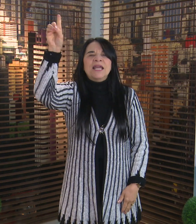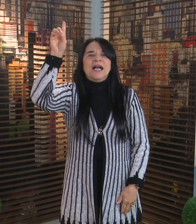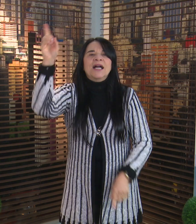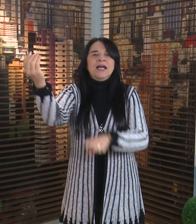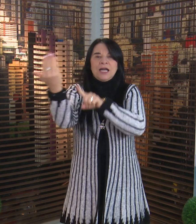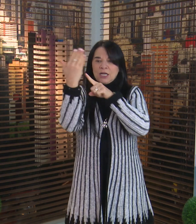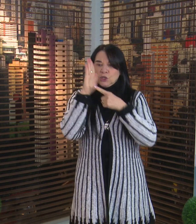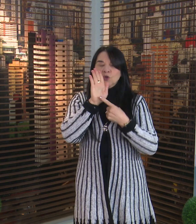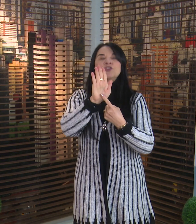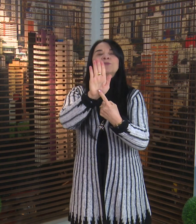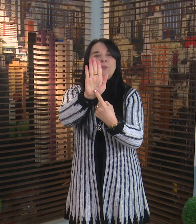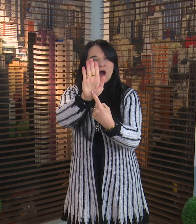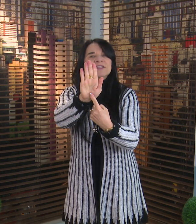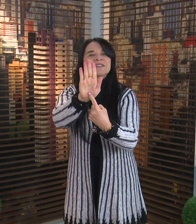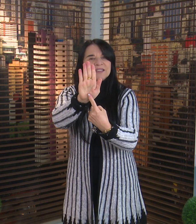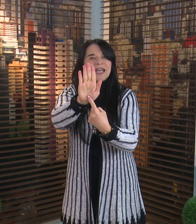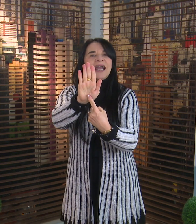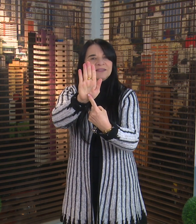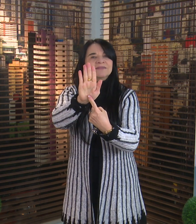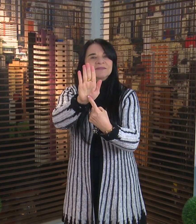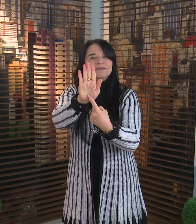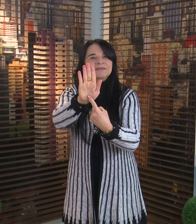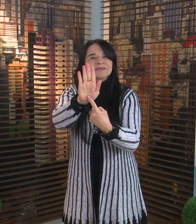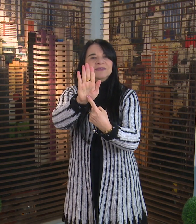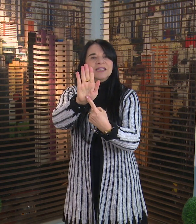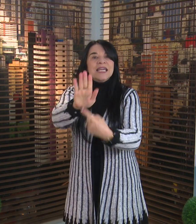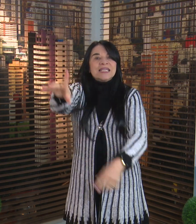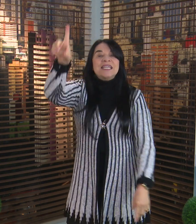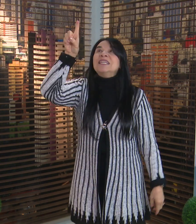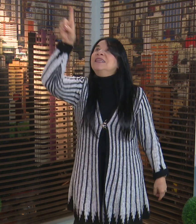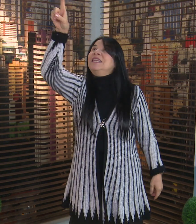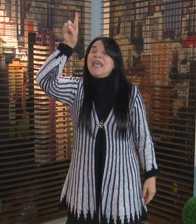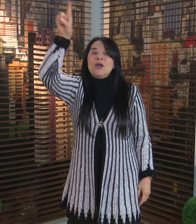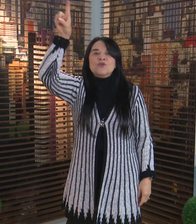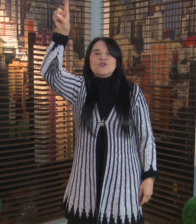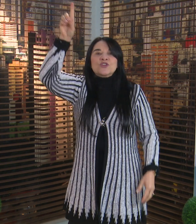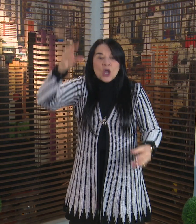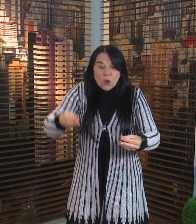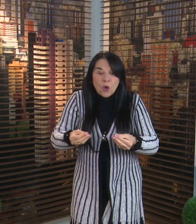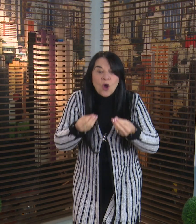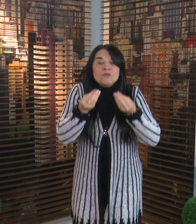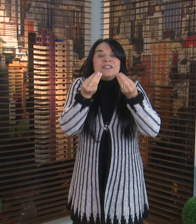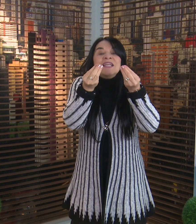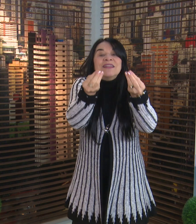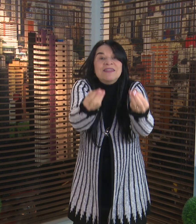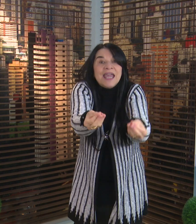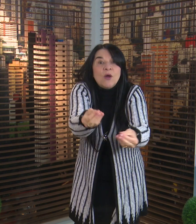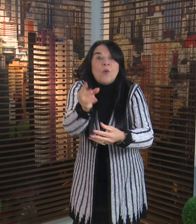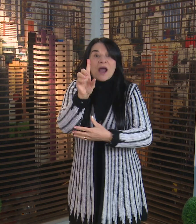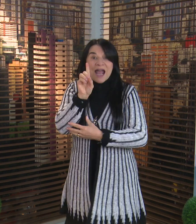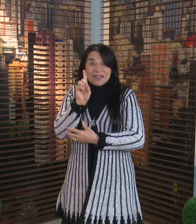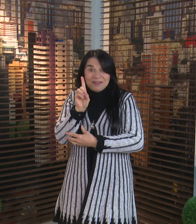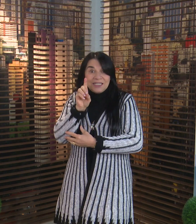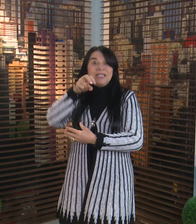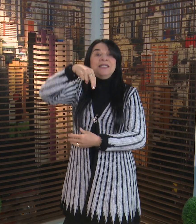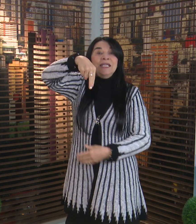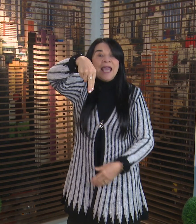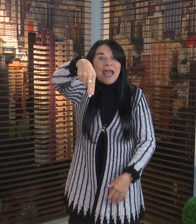Bíblia nos mostra que Deus concedeu a